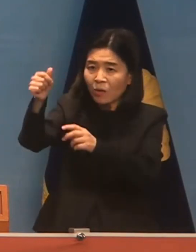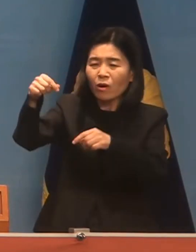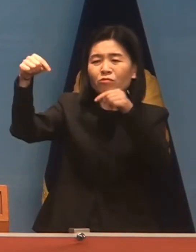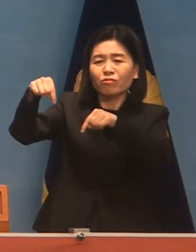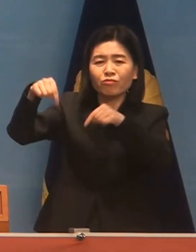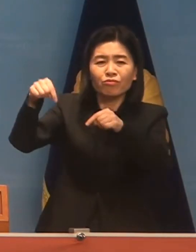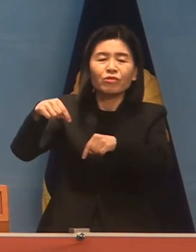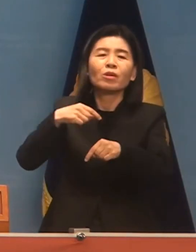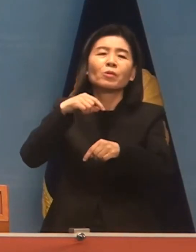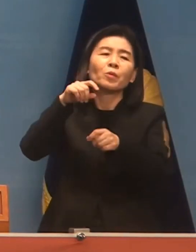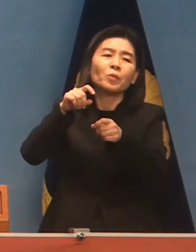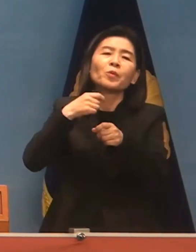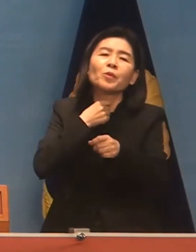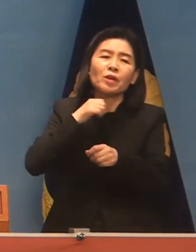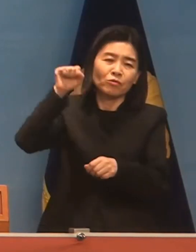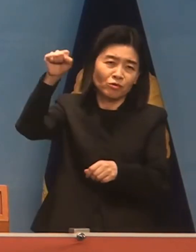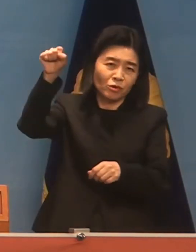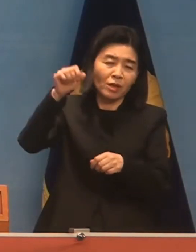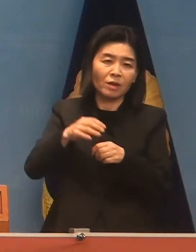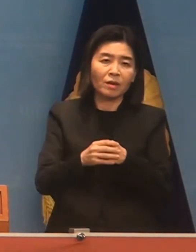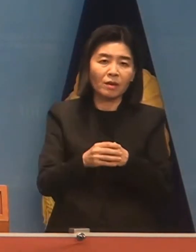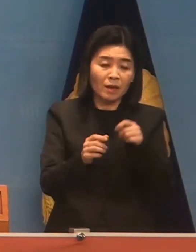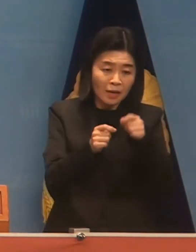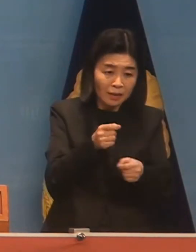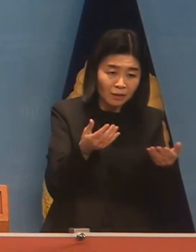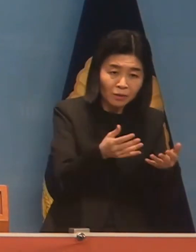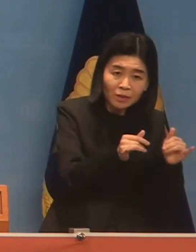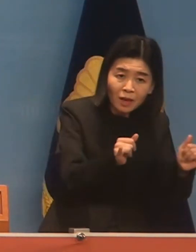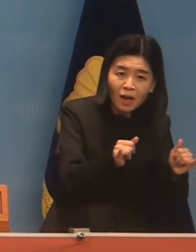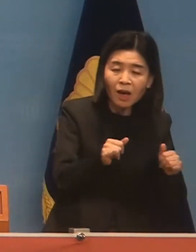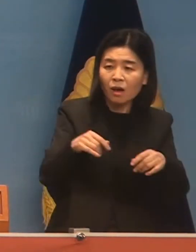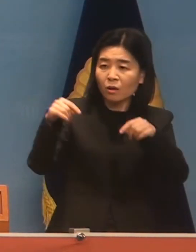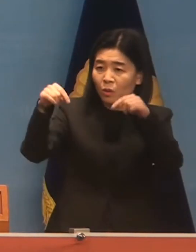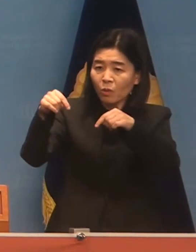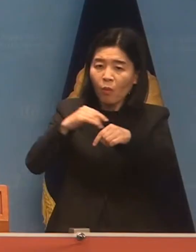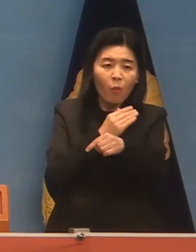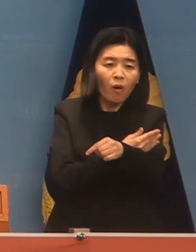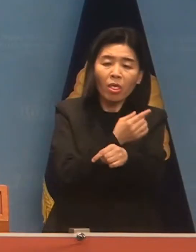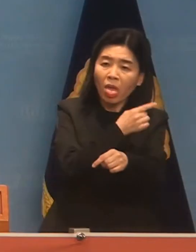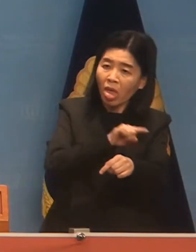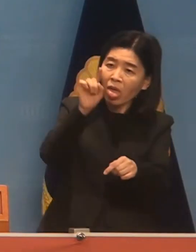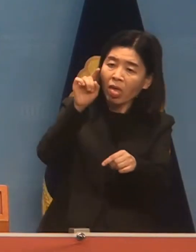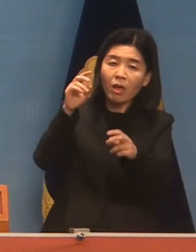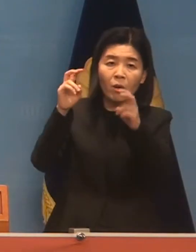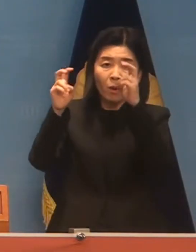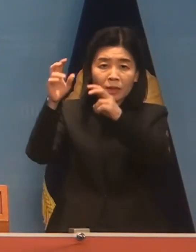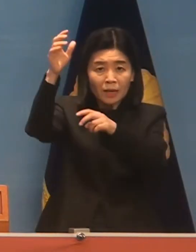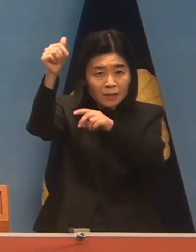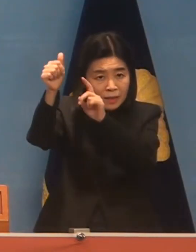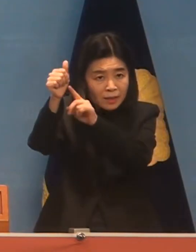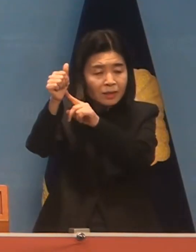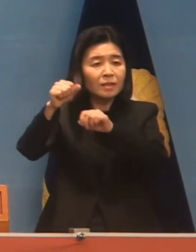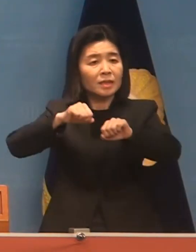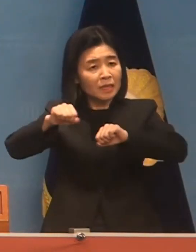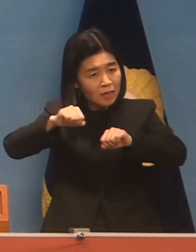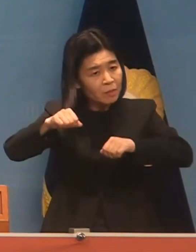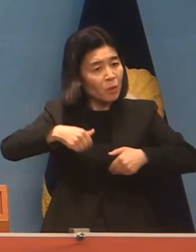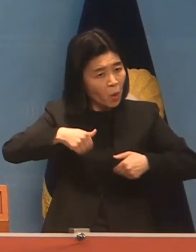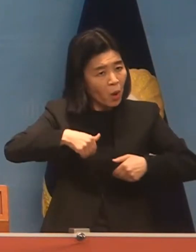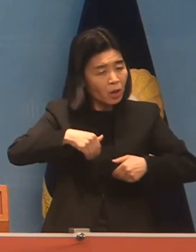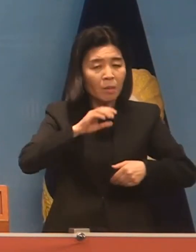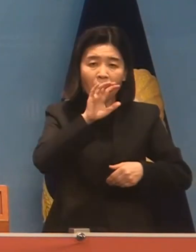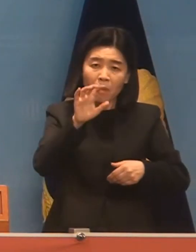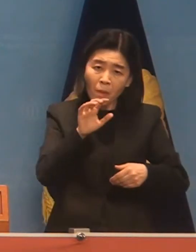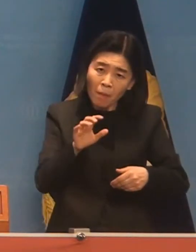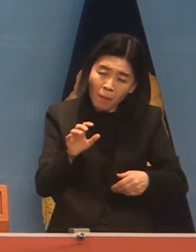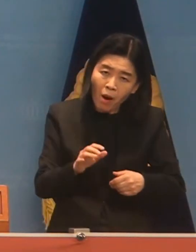하청업체 대표들은 교섭 자리에서 아무런 결정 권한이 없다며 원청이 움직여야 뭐든 할 수 있다는 말만